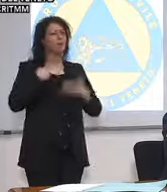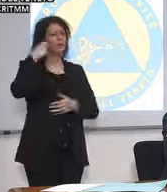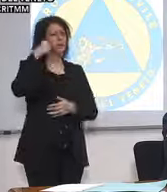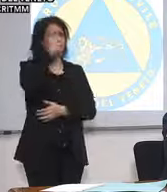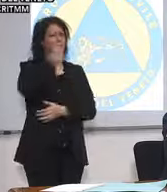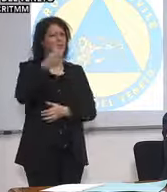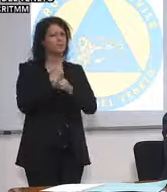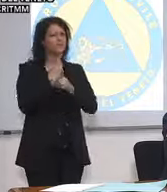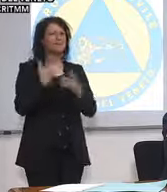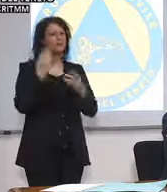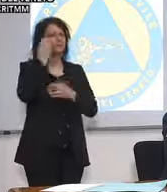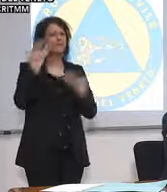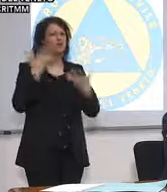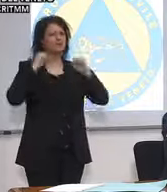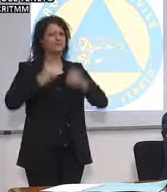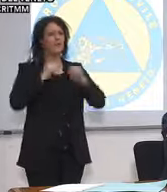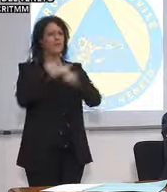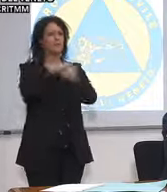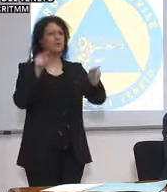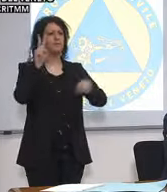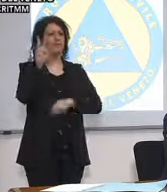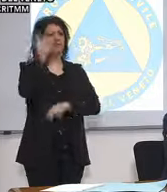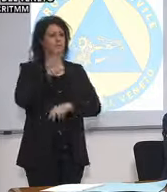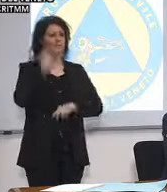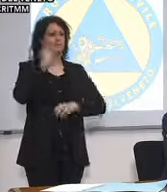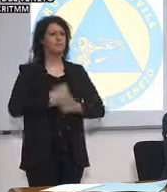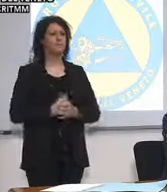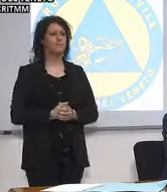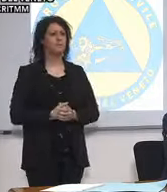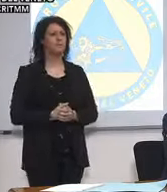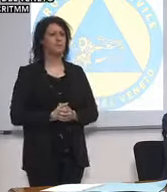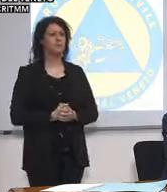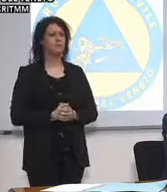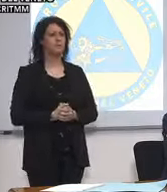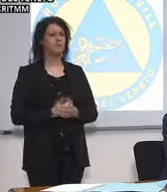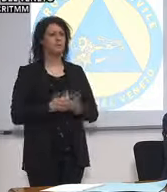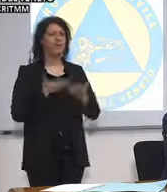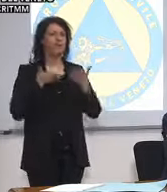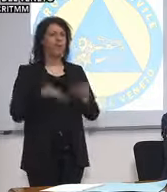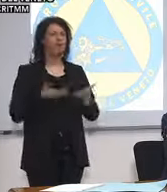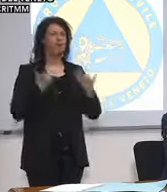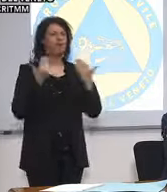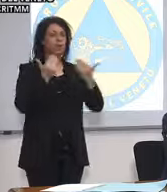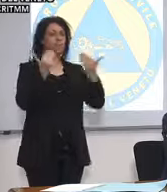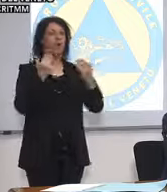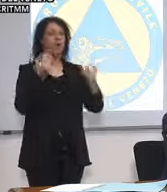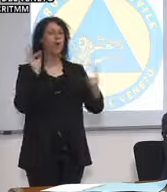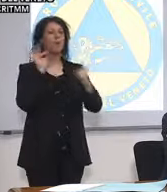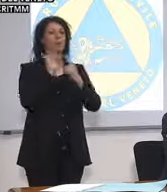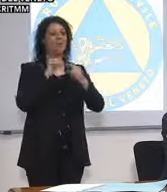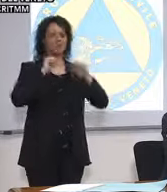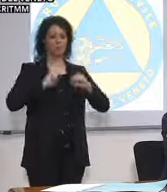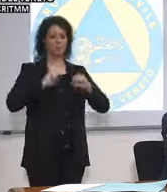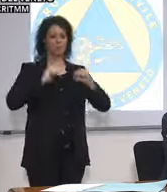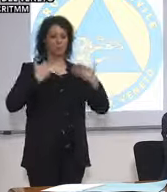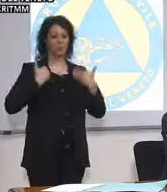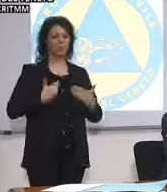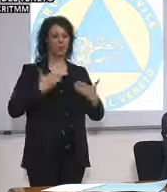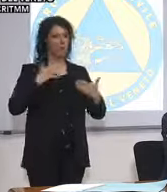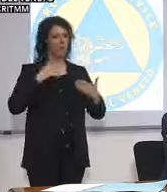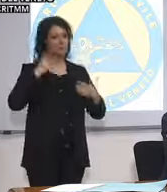alla salute dei veneti, però oggi qui la salute, diciamo, fisica si sta sovrapponendo a quella psichica,